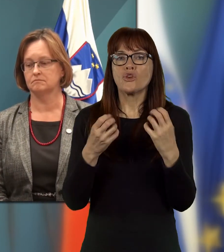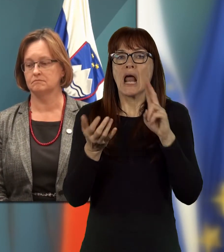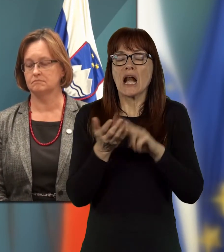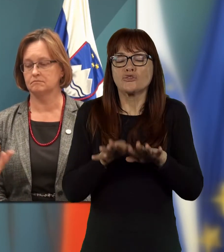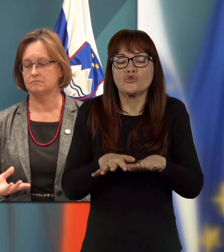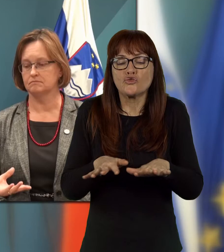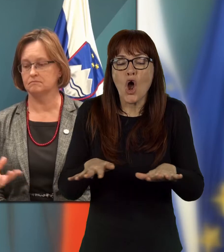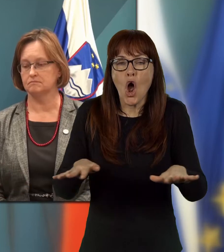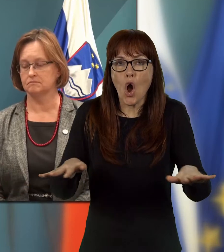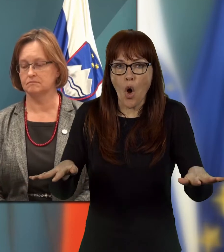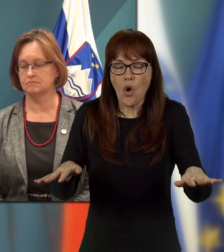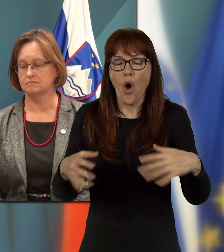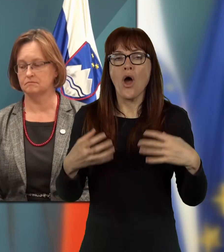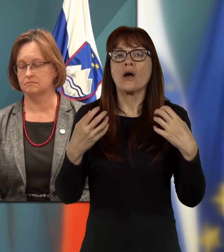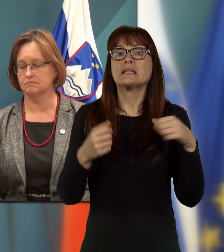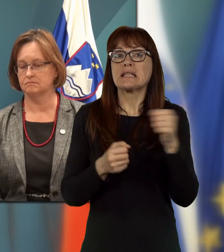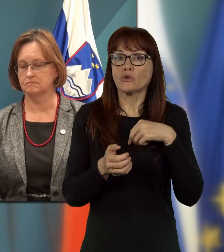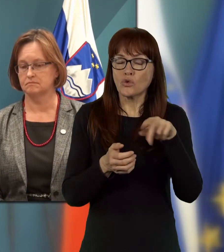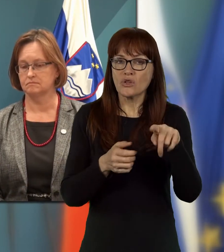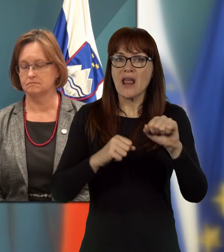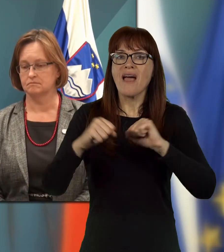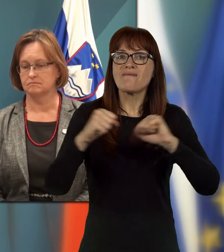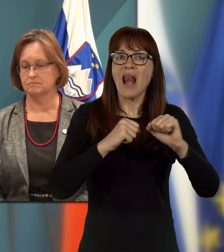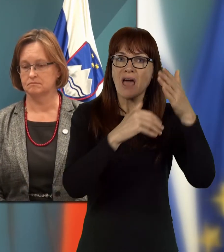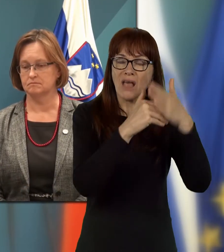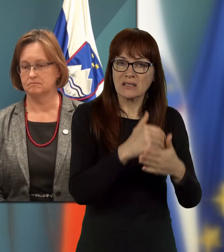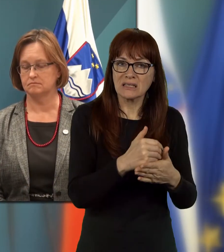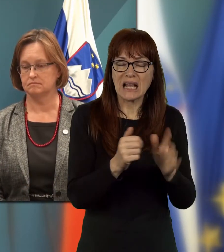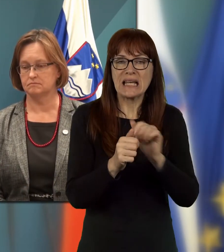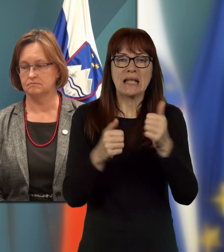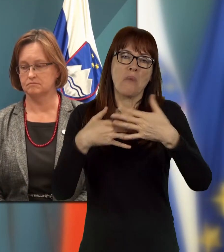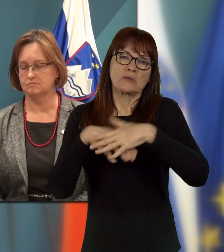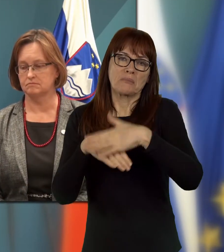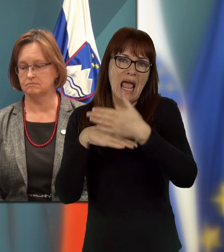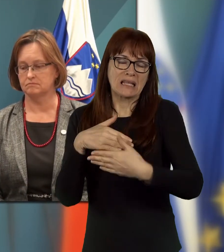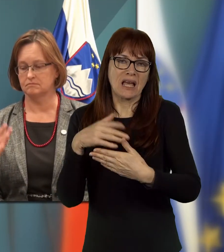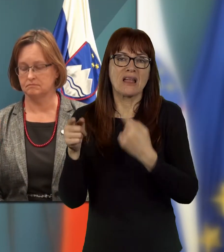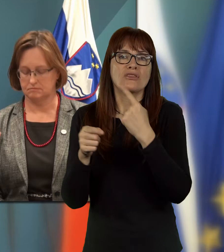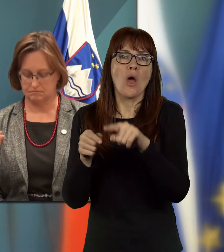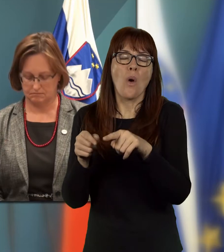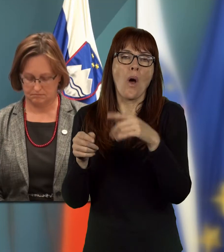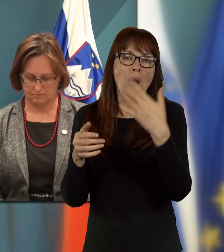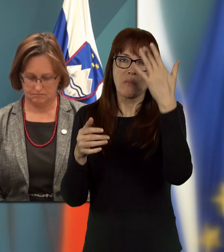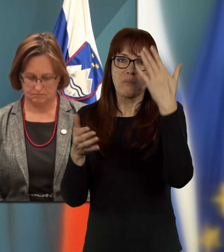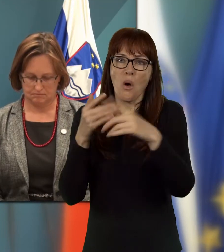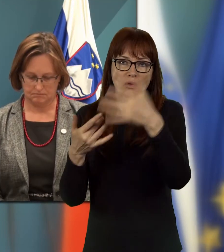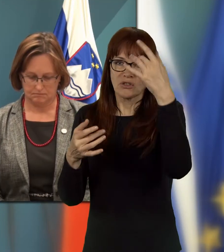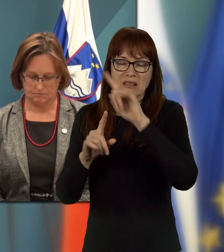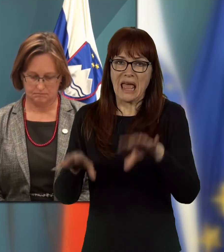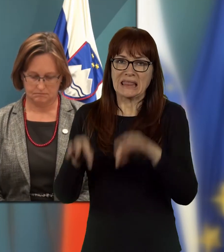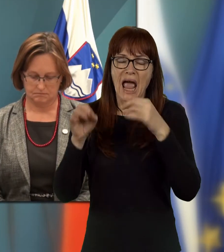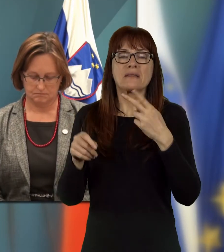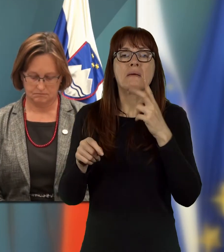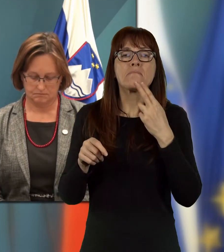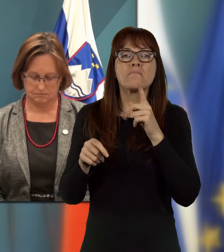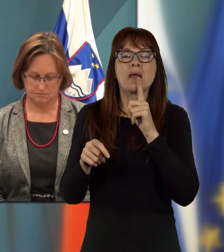res široko. Šli smo zato na vladno stran, ne samo na neko spletno stran nekoga, ki nas mogoče ne najde, ker